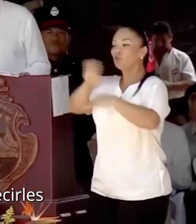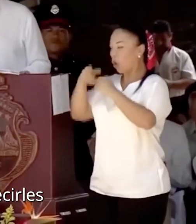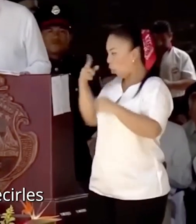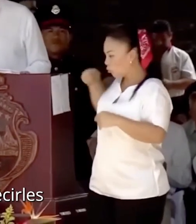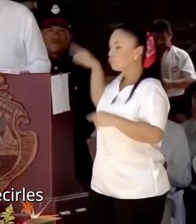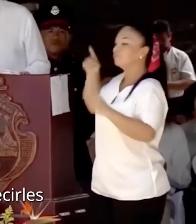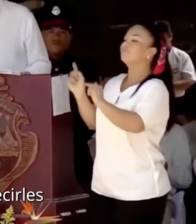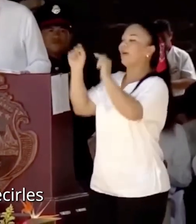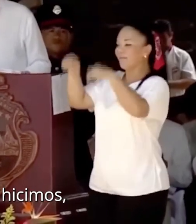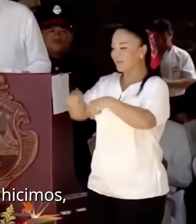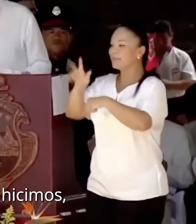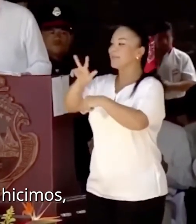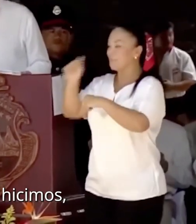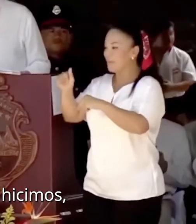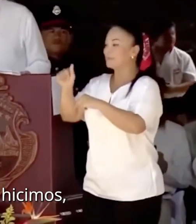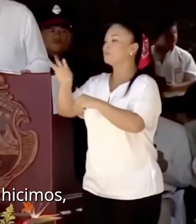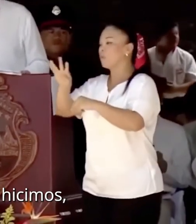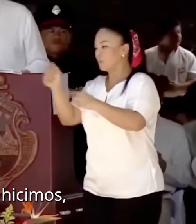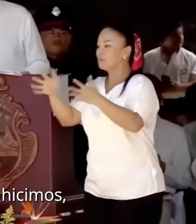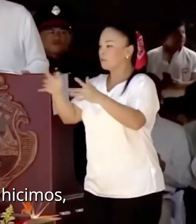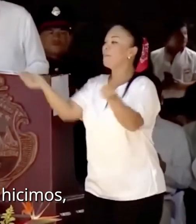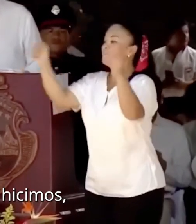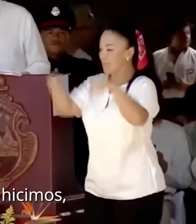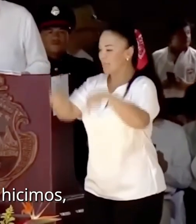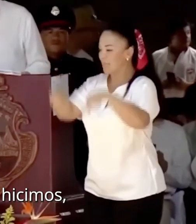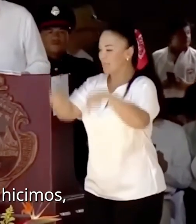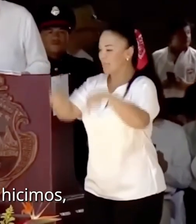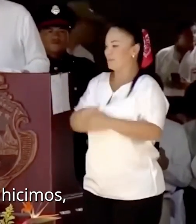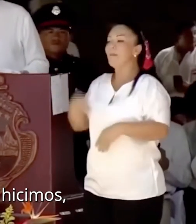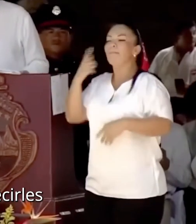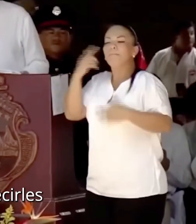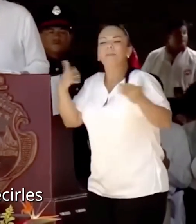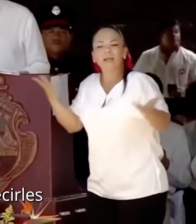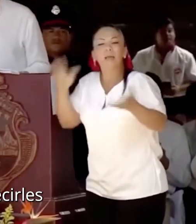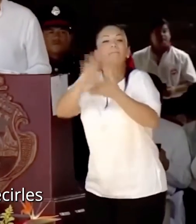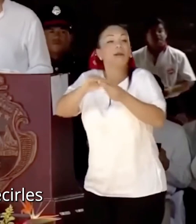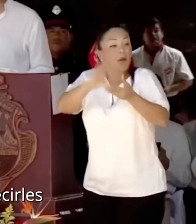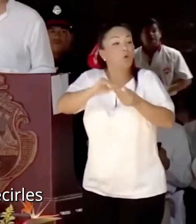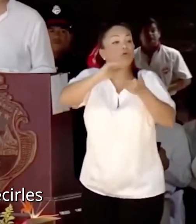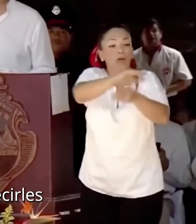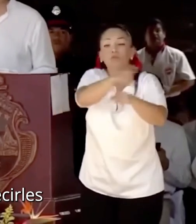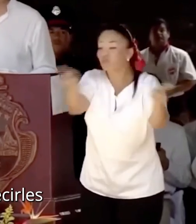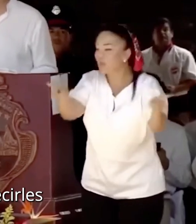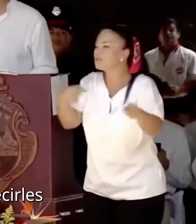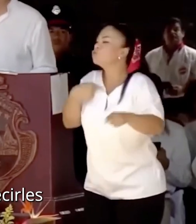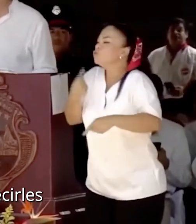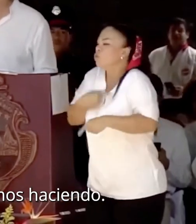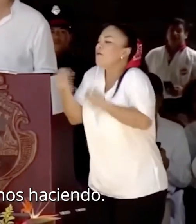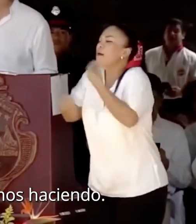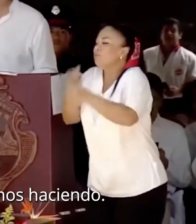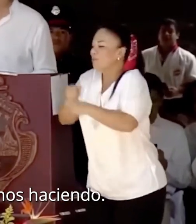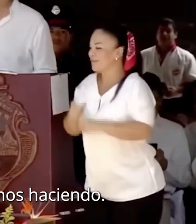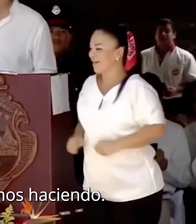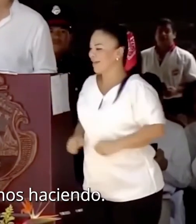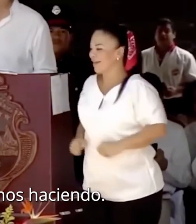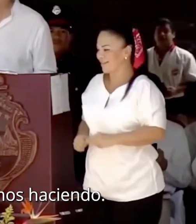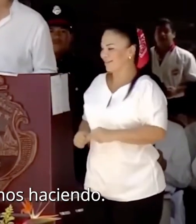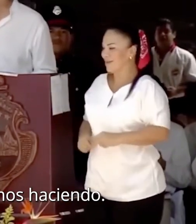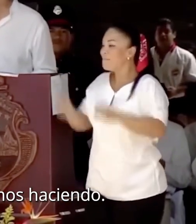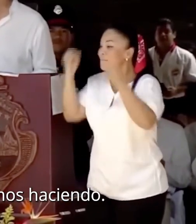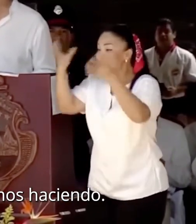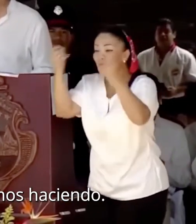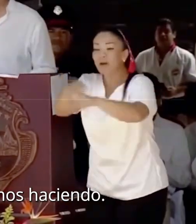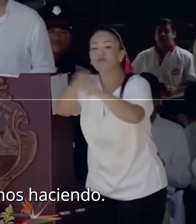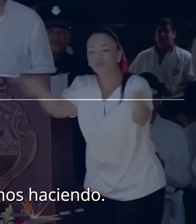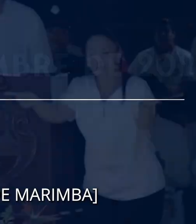A decirles qué ya hicimos. A decirles qué